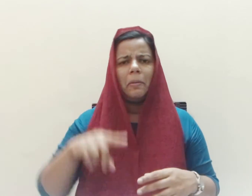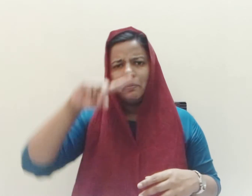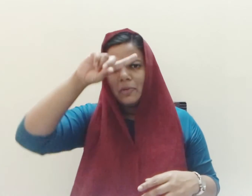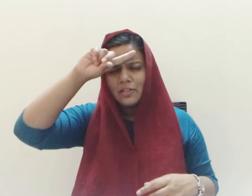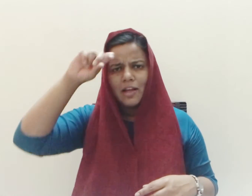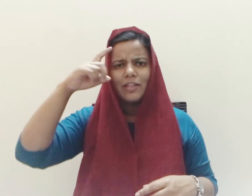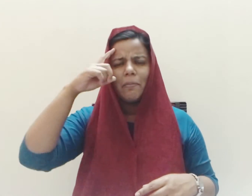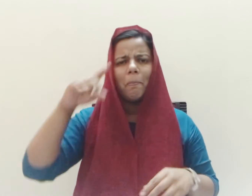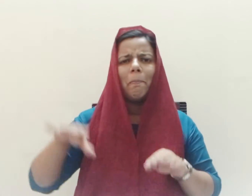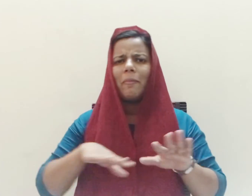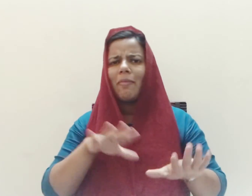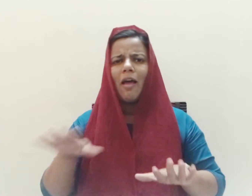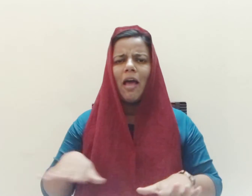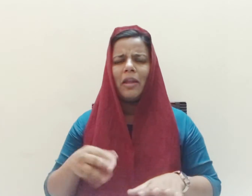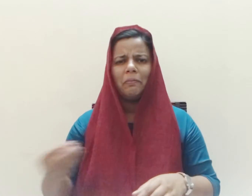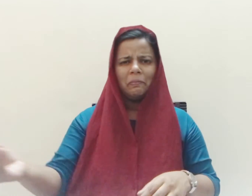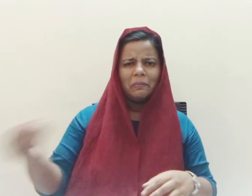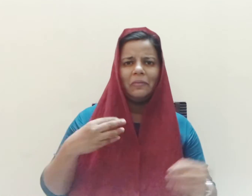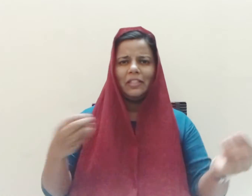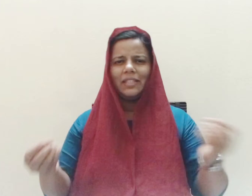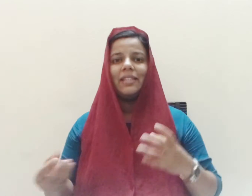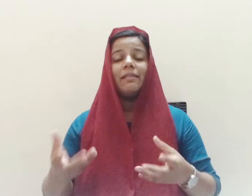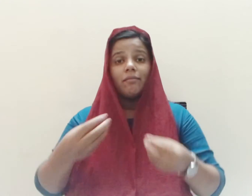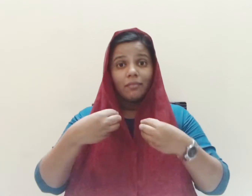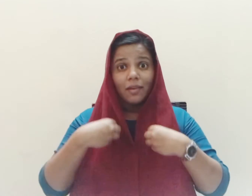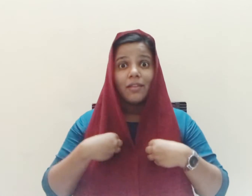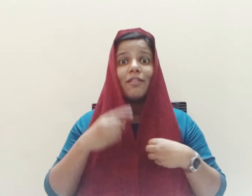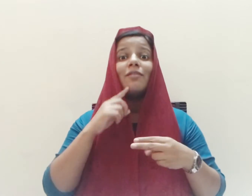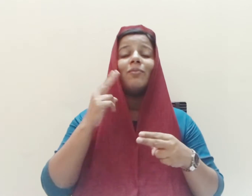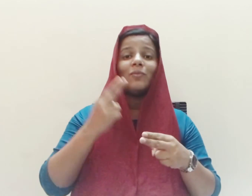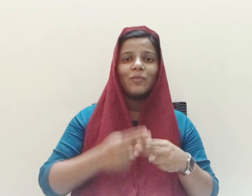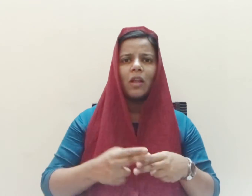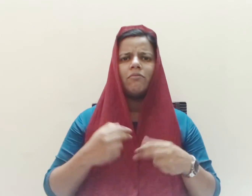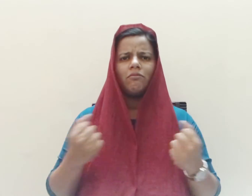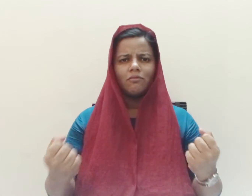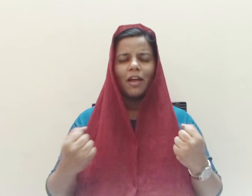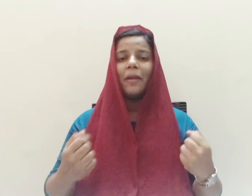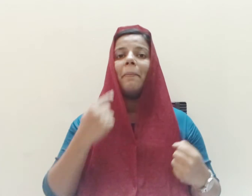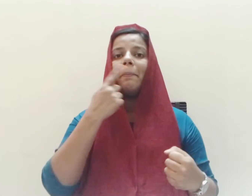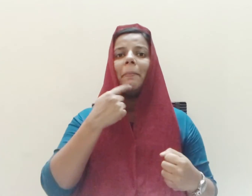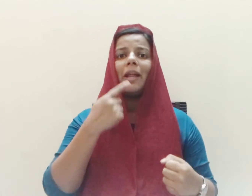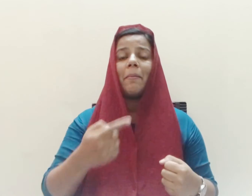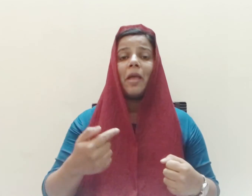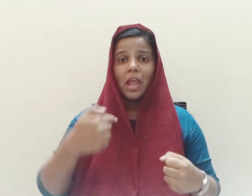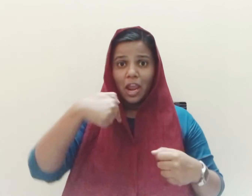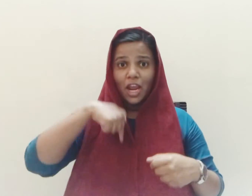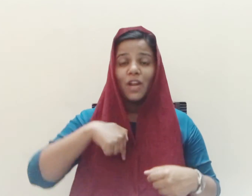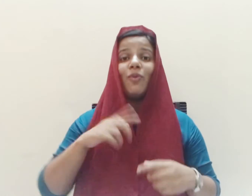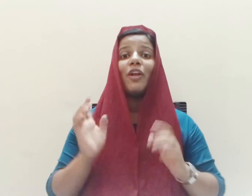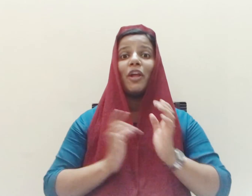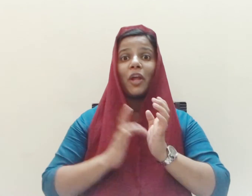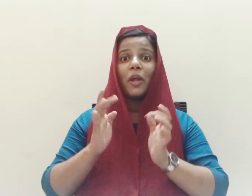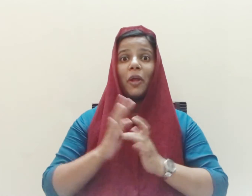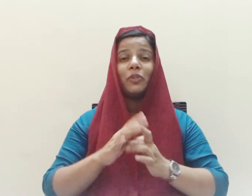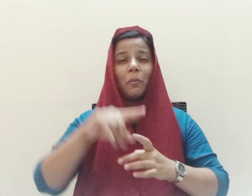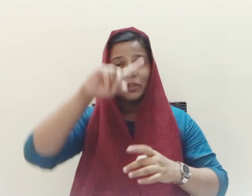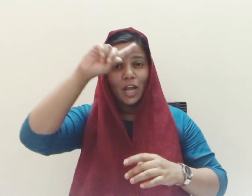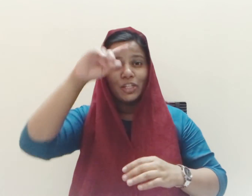ശക്തമേറിയ തന്ത്രങ്ങൾ നമ്മുടെ നേരെ എറിഞ്ഞു വിട്ടാലും നമുക്ക് ധൈര്യത്തോടെ പറയാം, എന്നിലുള്ളവൻ ലോകത്തിലുള്ളവനേക്കാൾ വലിയവൻ. യെശയ്യാവിൻ്റെ